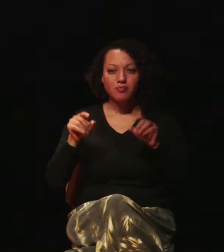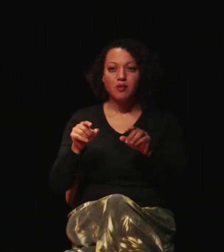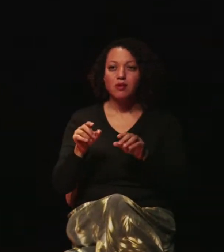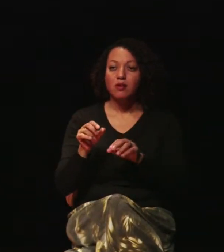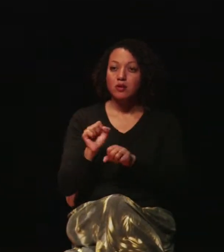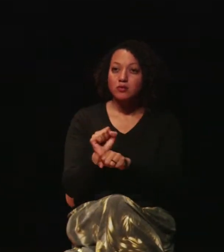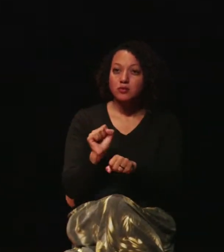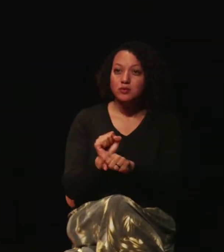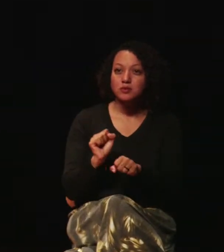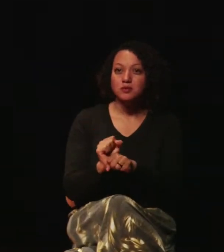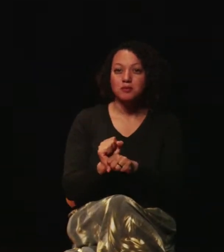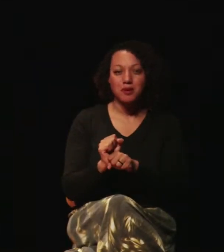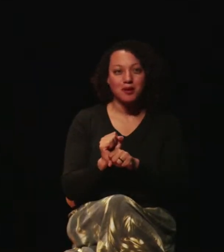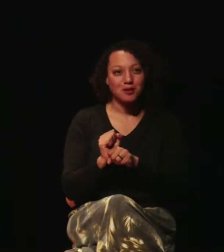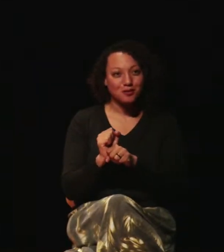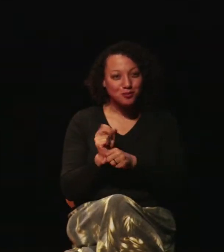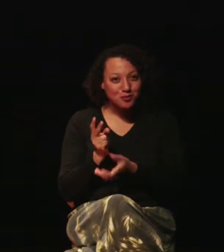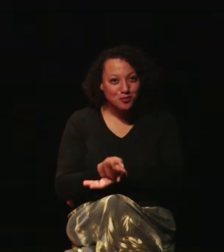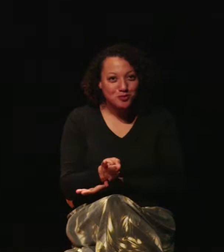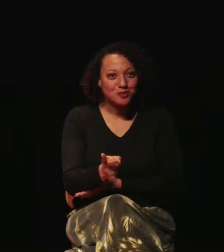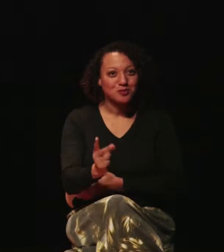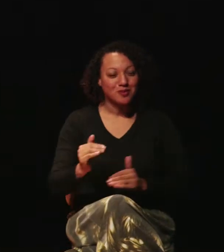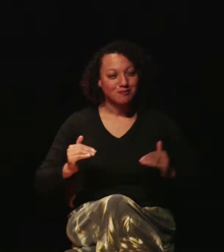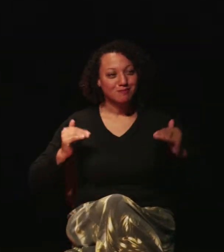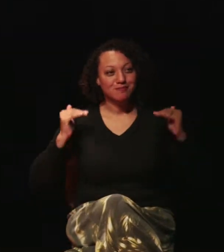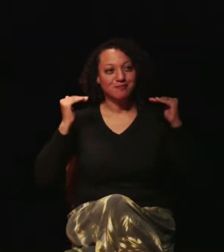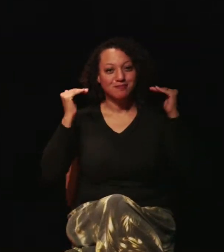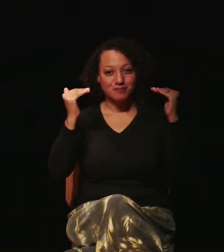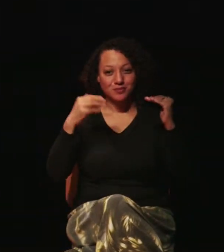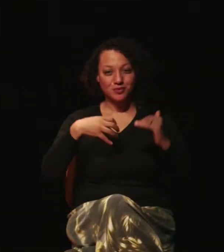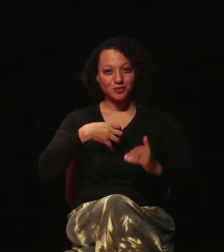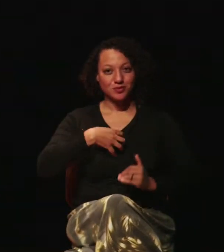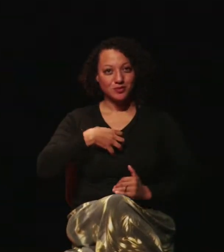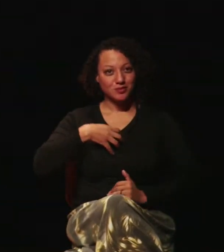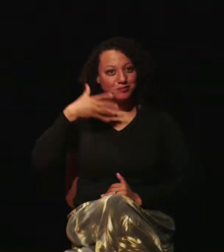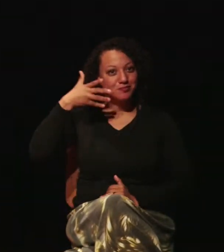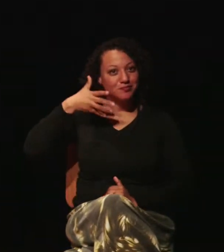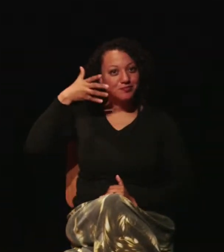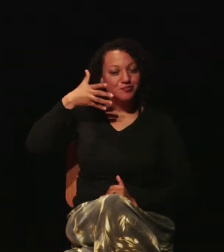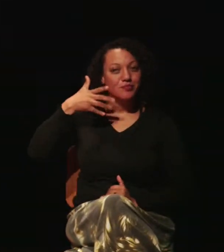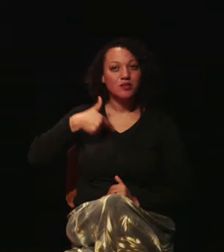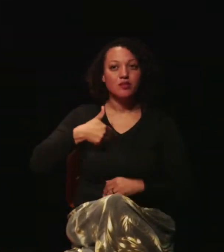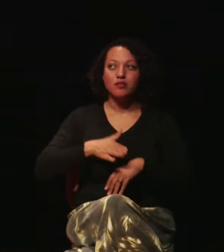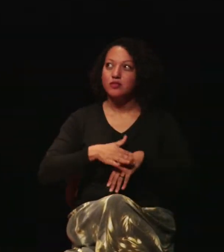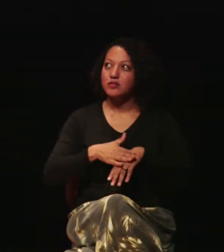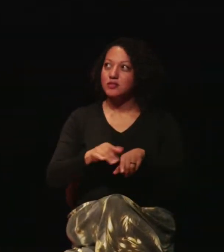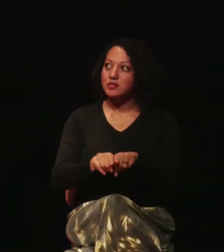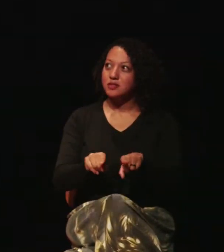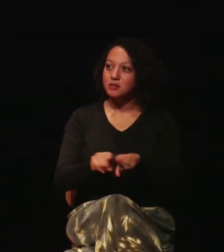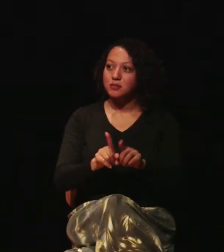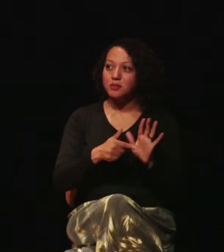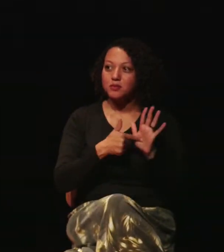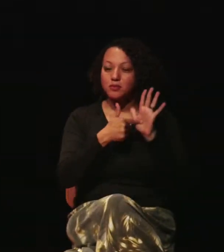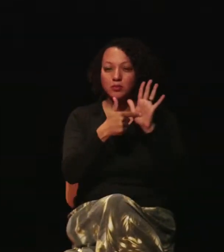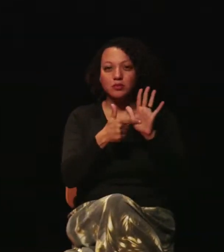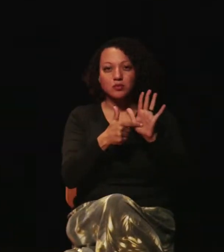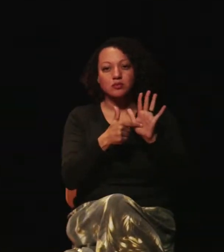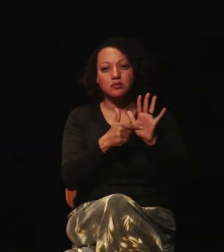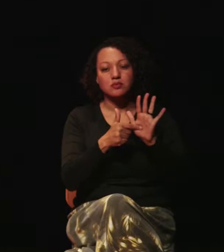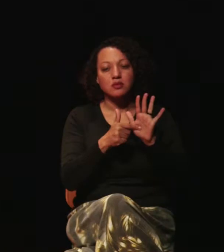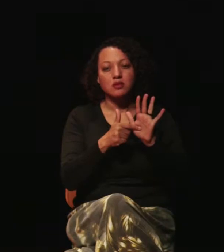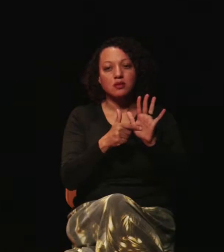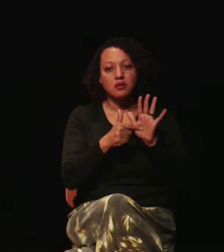di essere all'altezza nella mia conclusione. O che io voglio fare è mostrare un